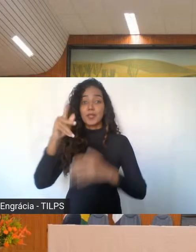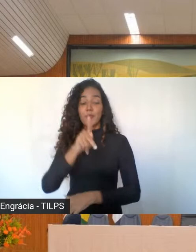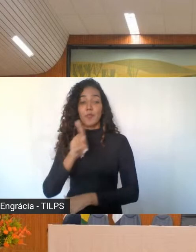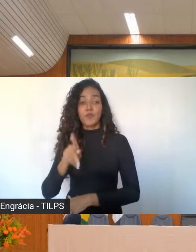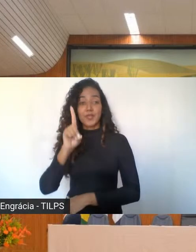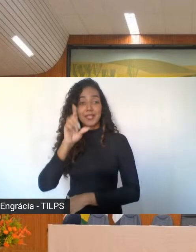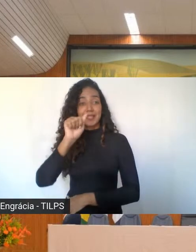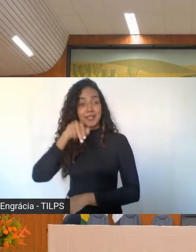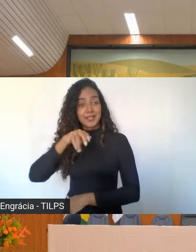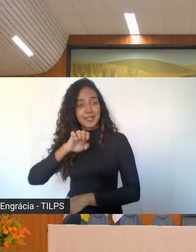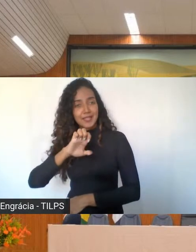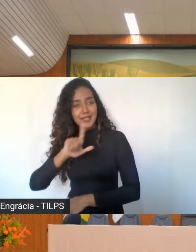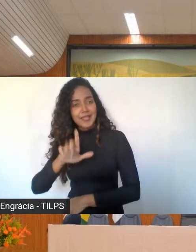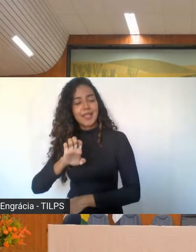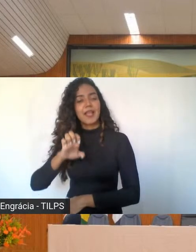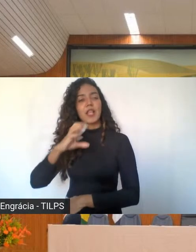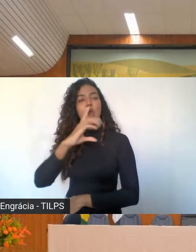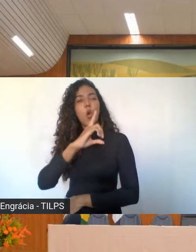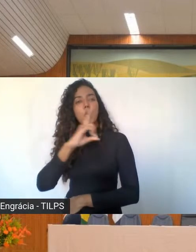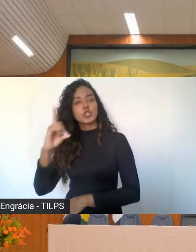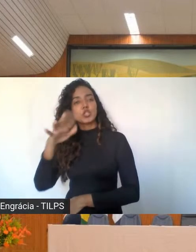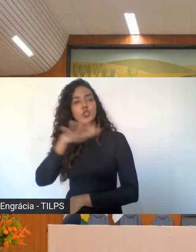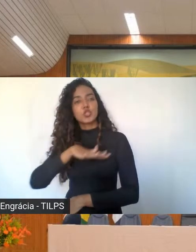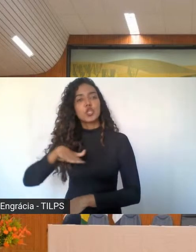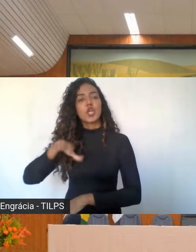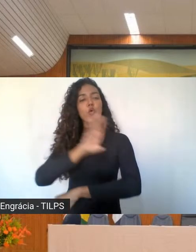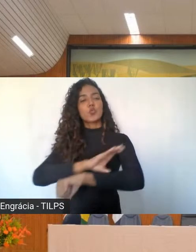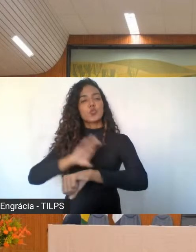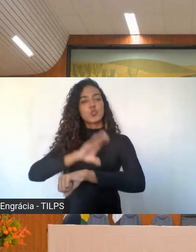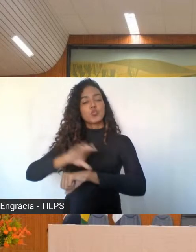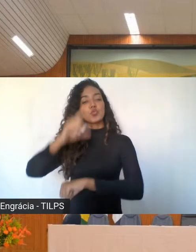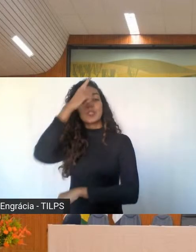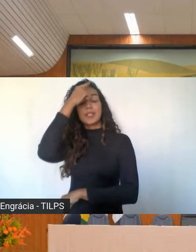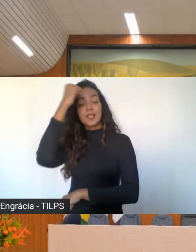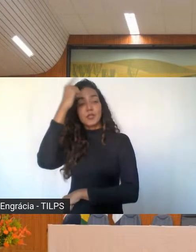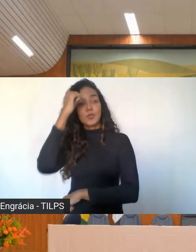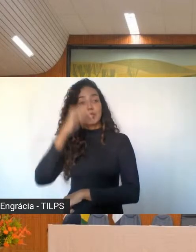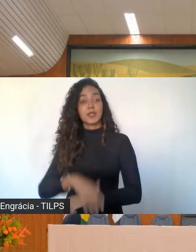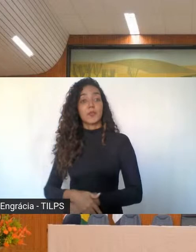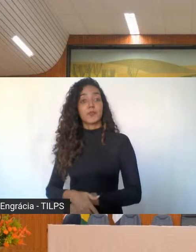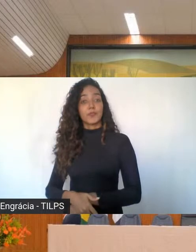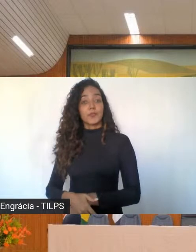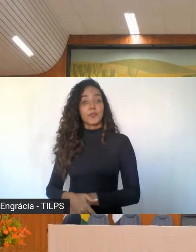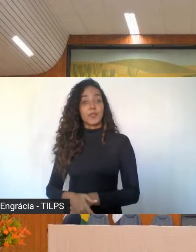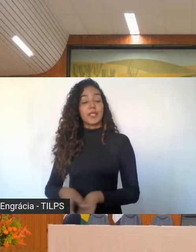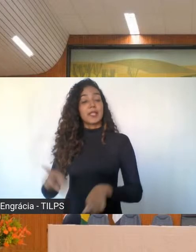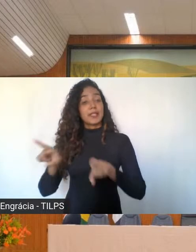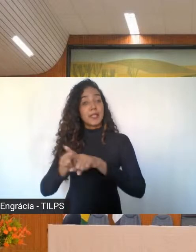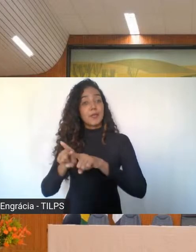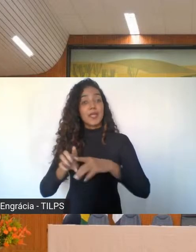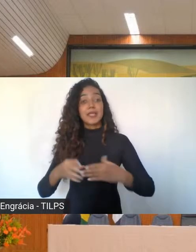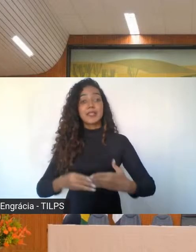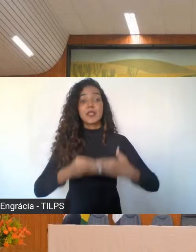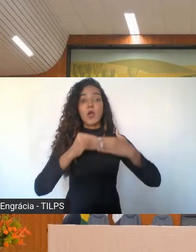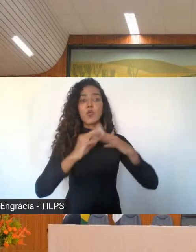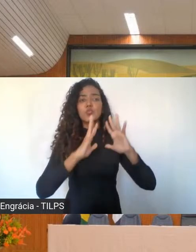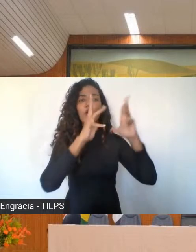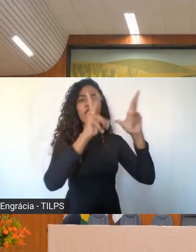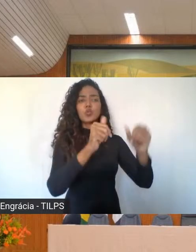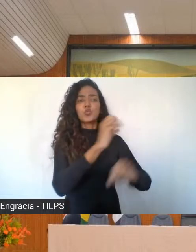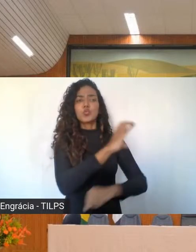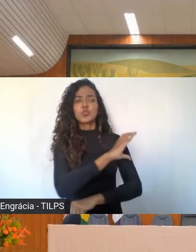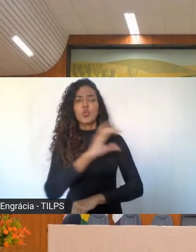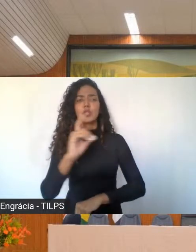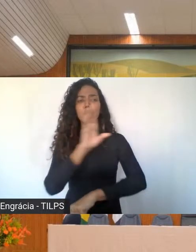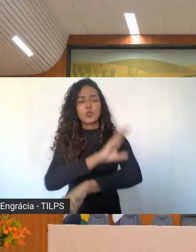coordenadora geral de cursos de graduação da UFRPE, em nome da qual saúdo aos coordenadores de curso de graduação